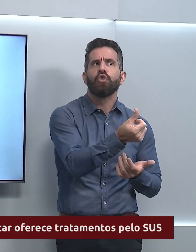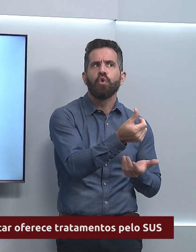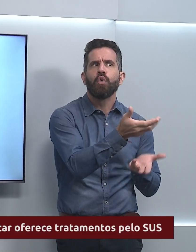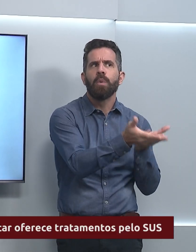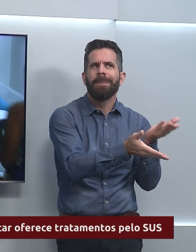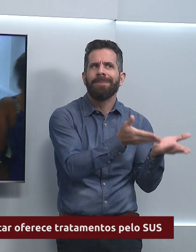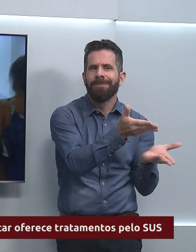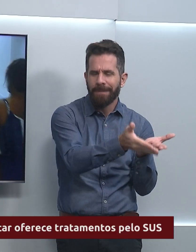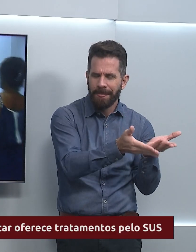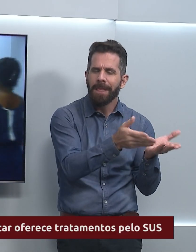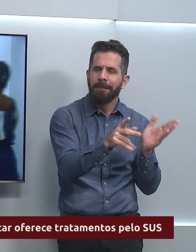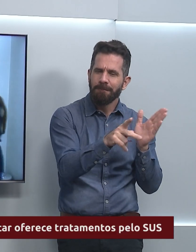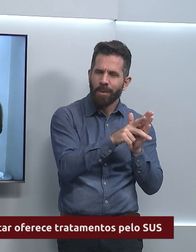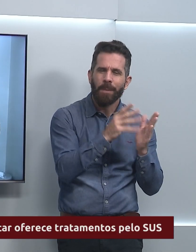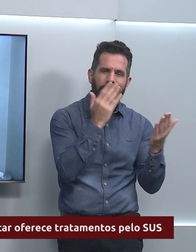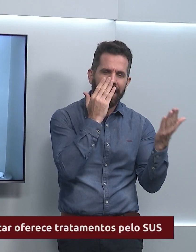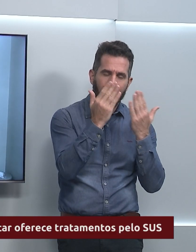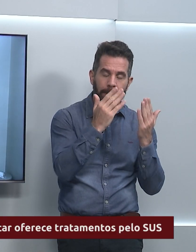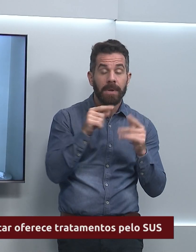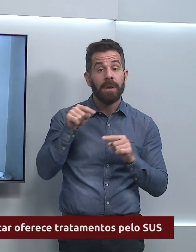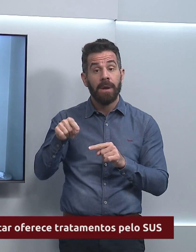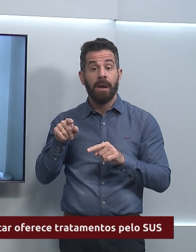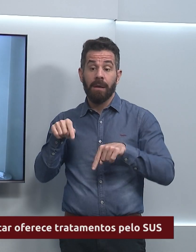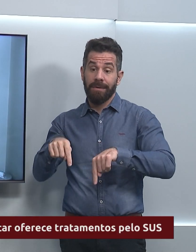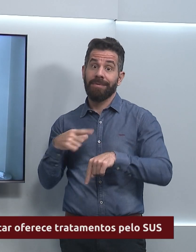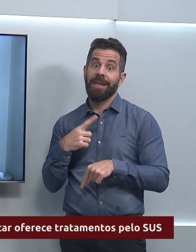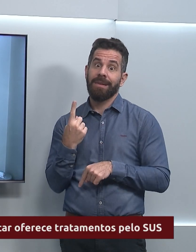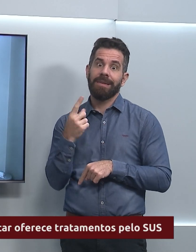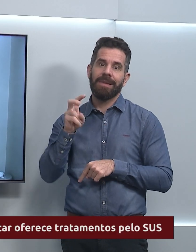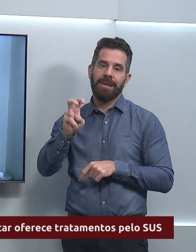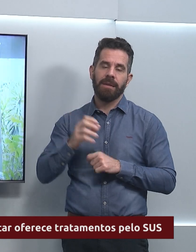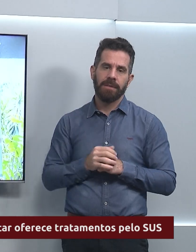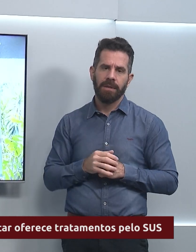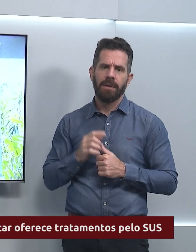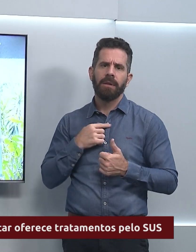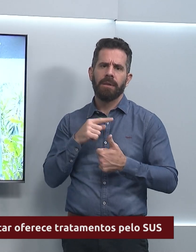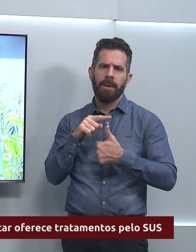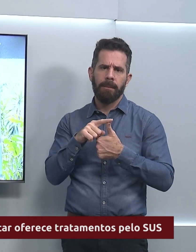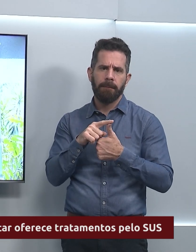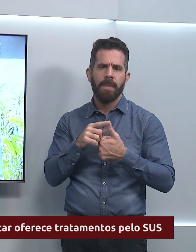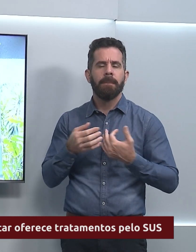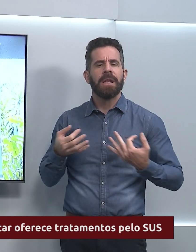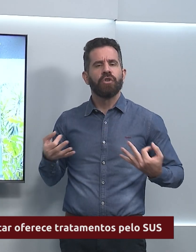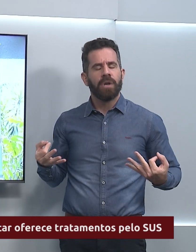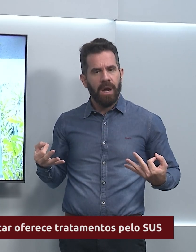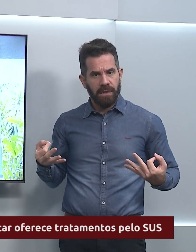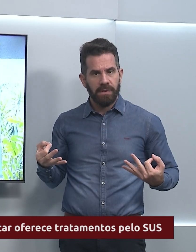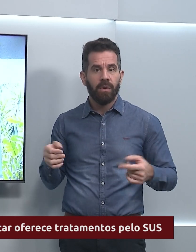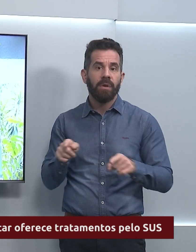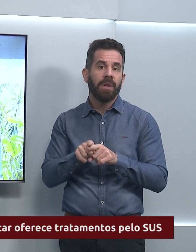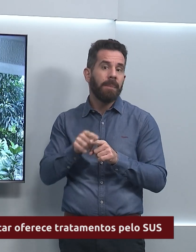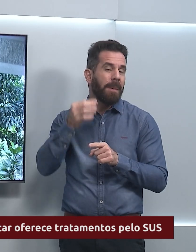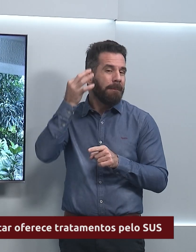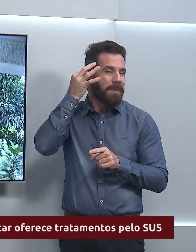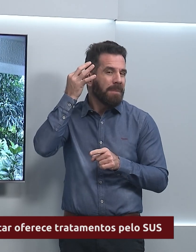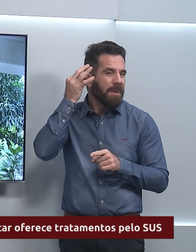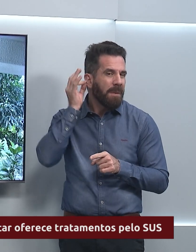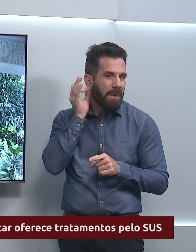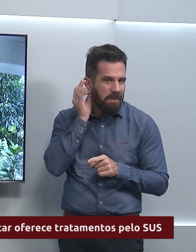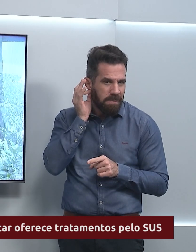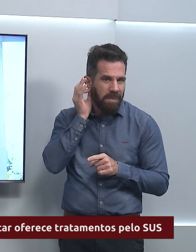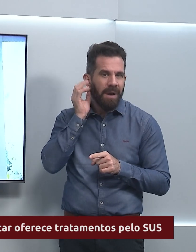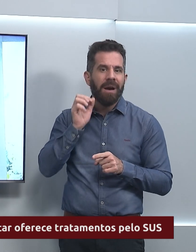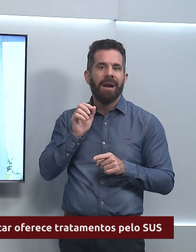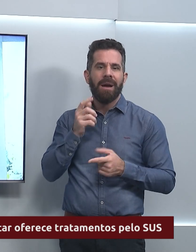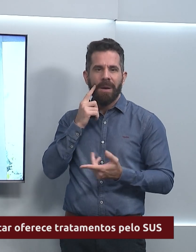pelo SUS. Entre as principais práticas promovidas pelo CREMIC estão meditação, auriculoterapia,